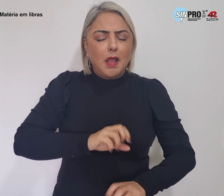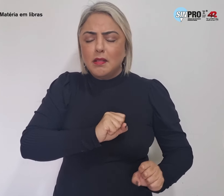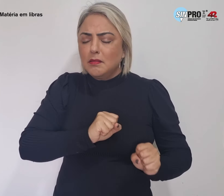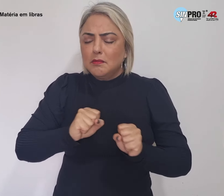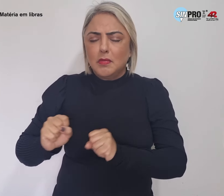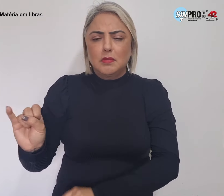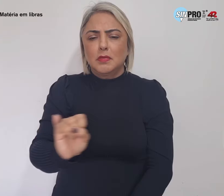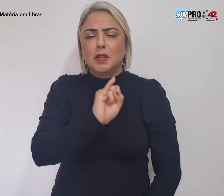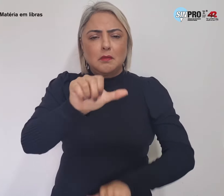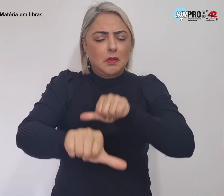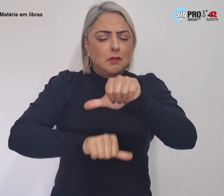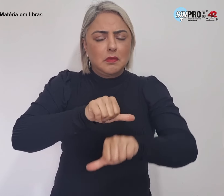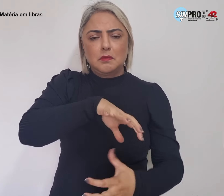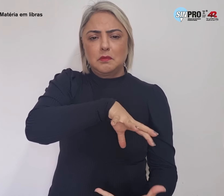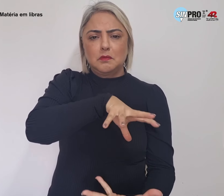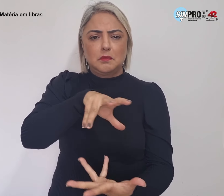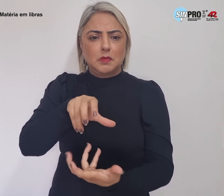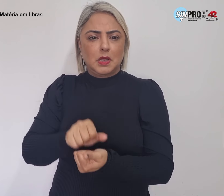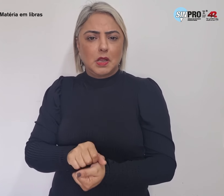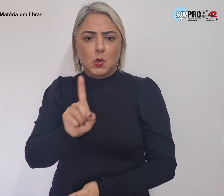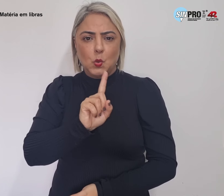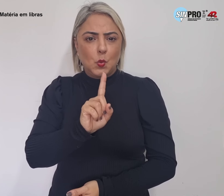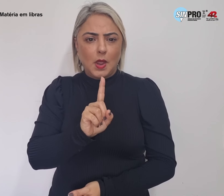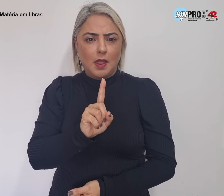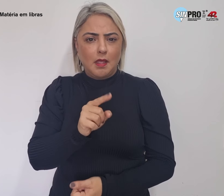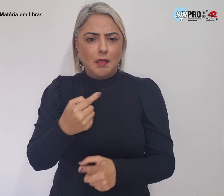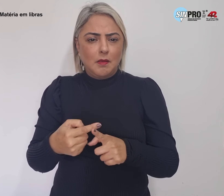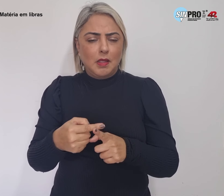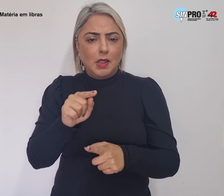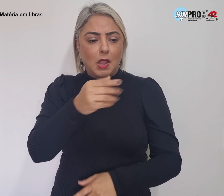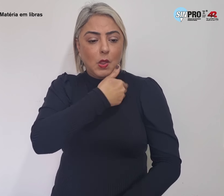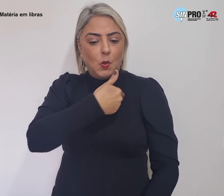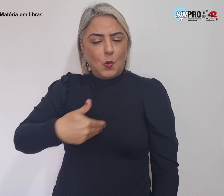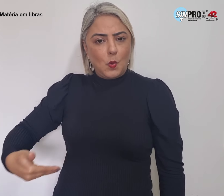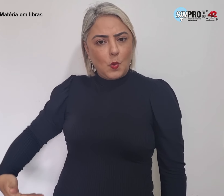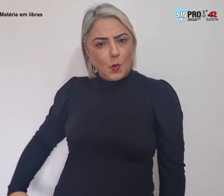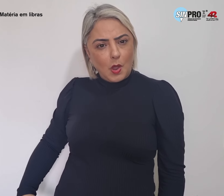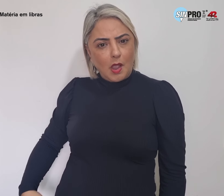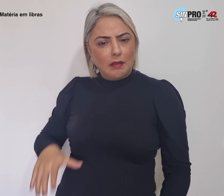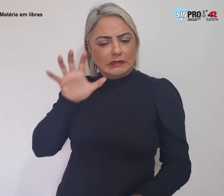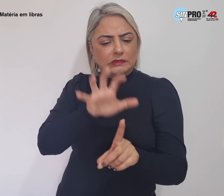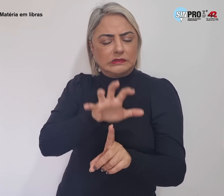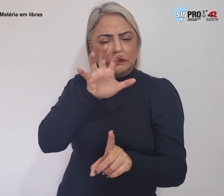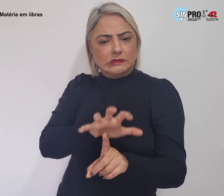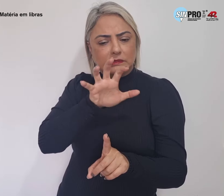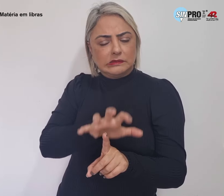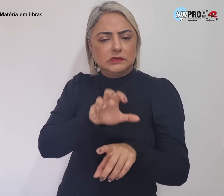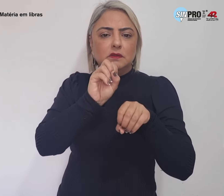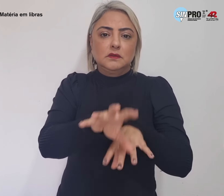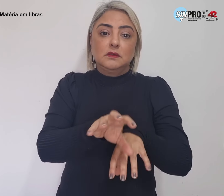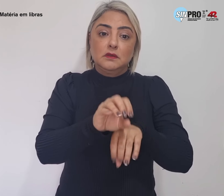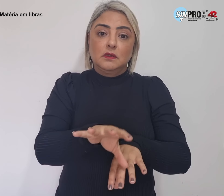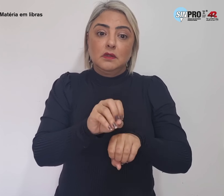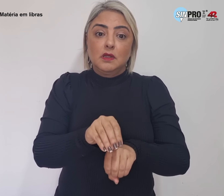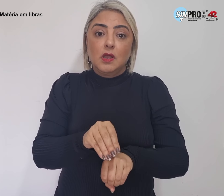mudar o mundo. Não é à toa que os governantes atacam a educação e os servidores da